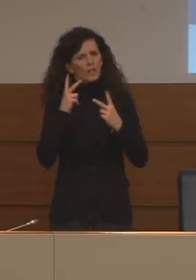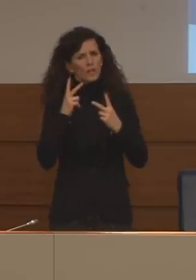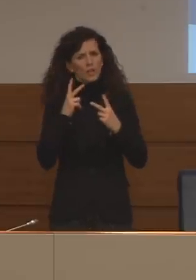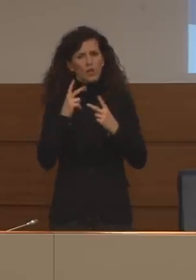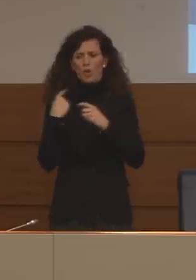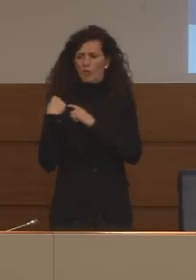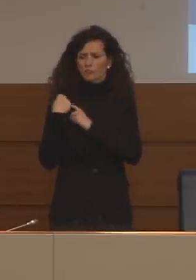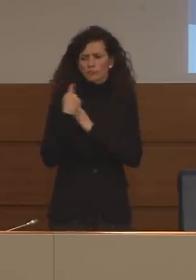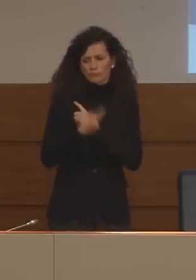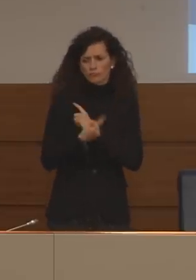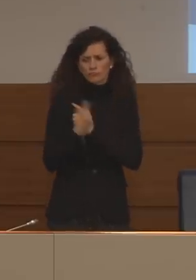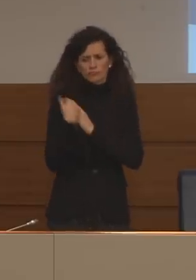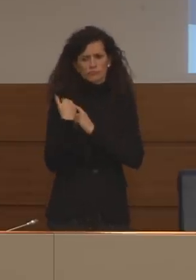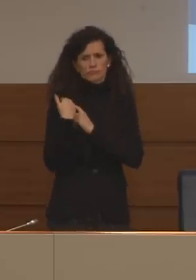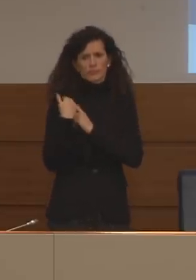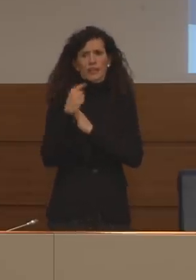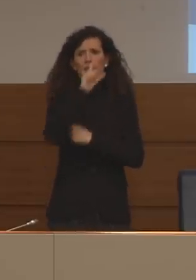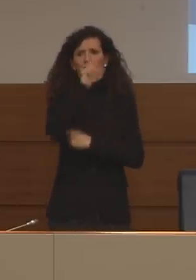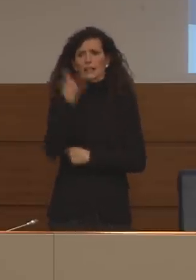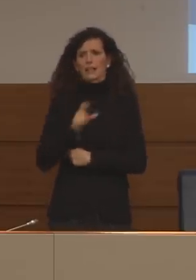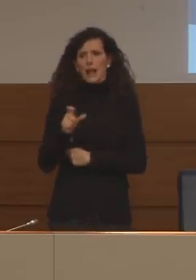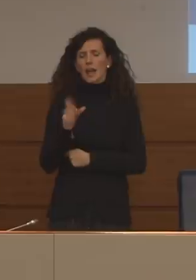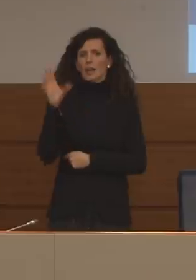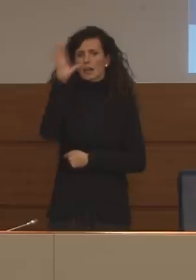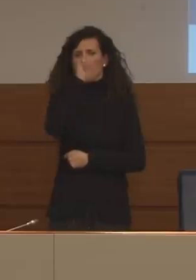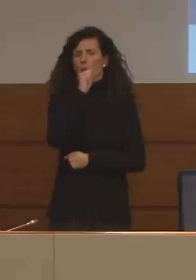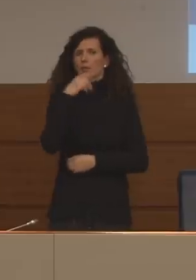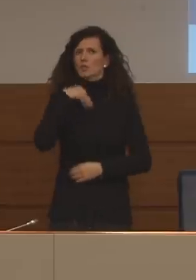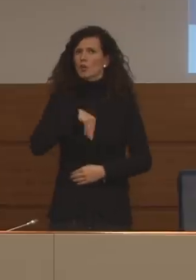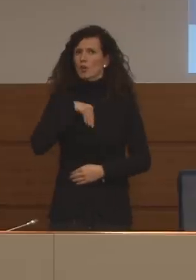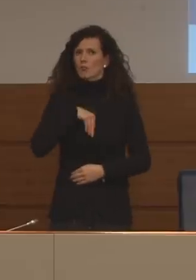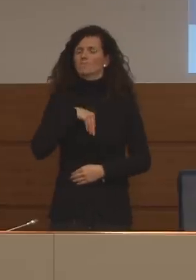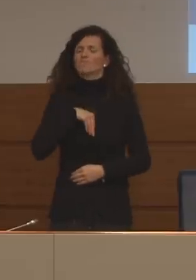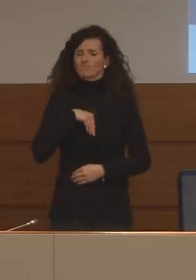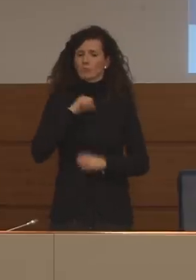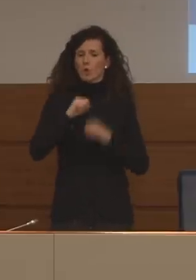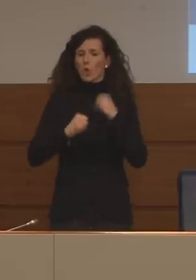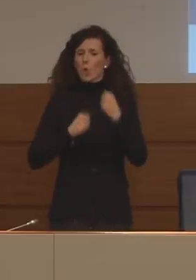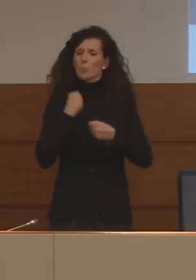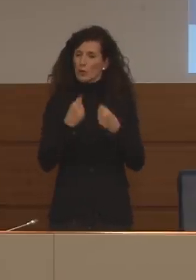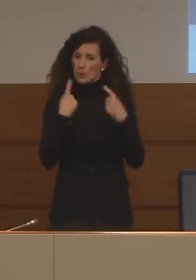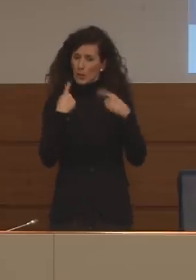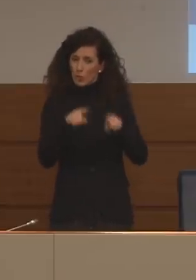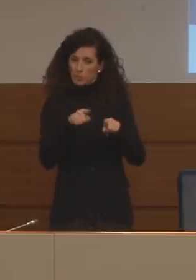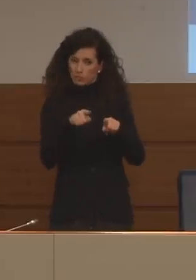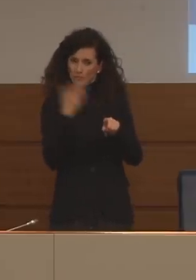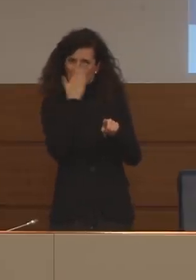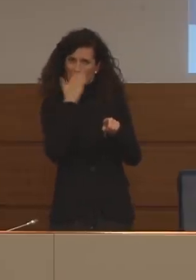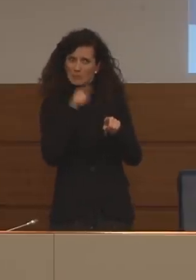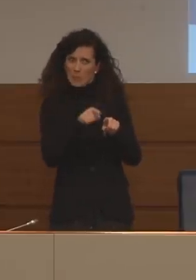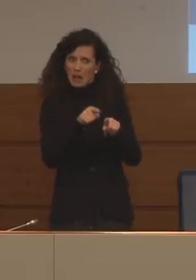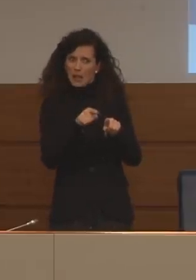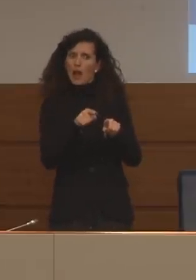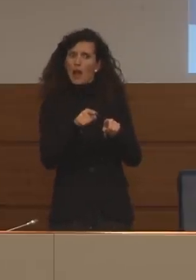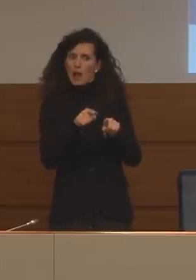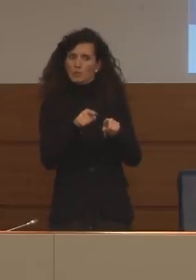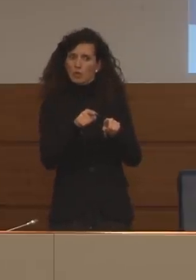italiani hanno colto come comportamenti di questo tipo finiscano poi per diventare